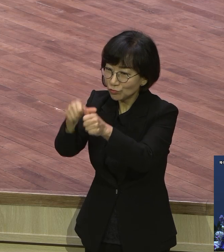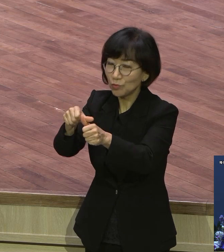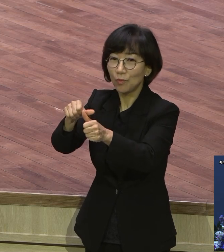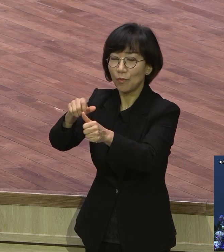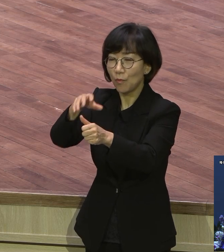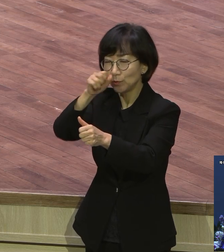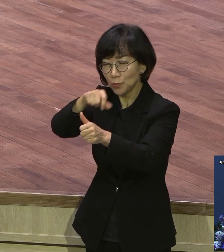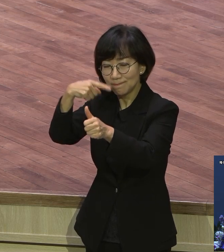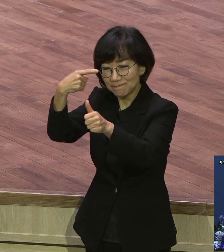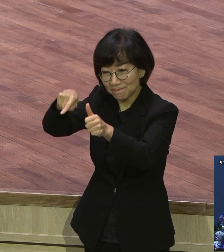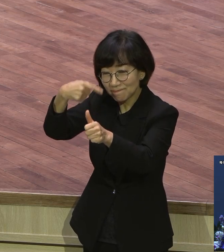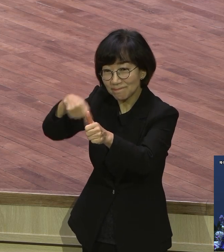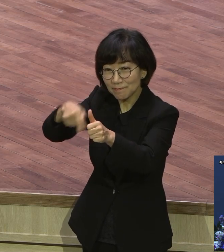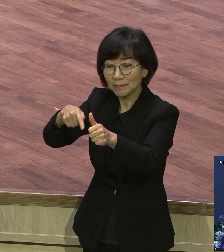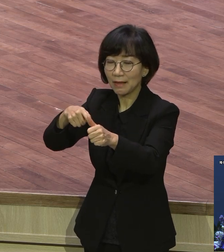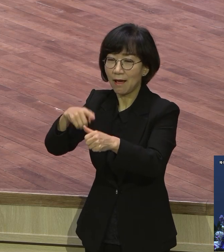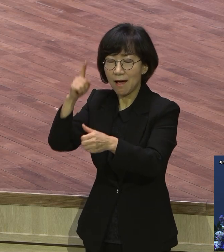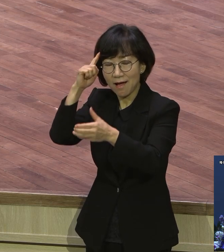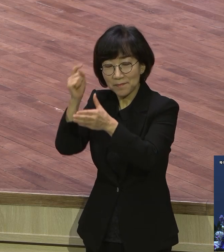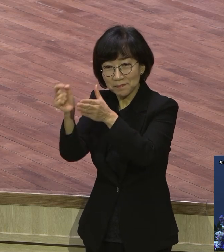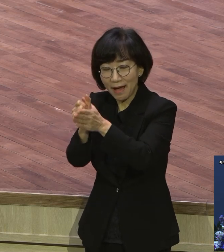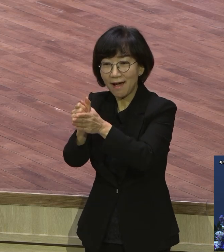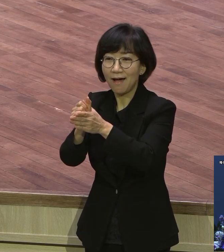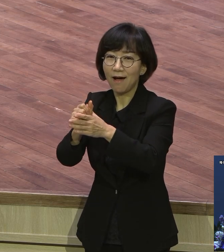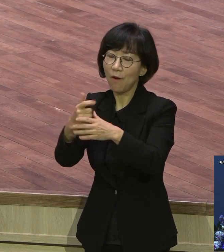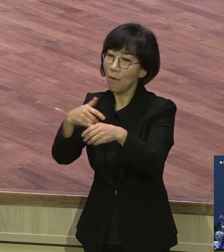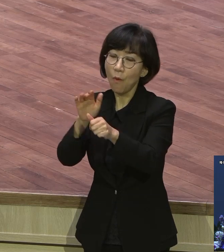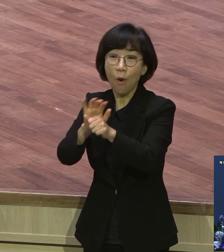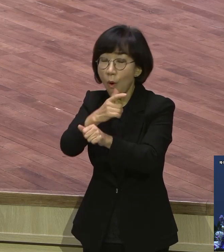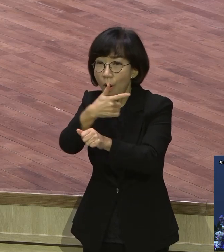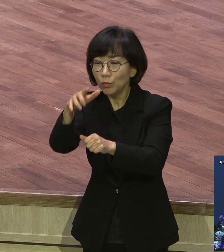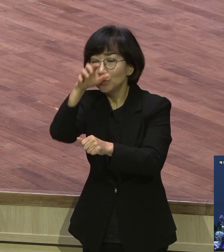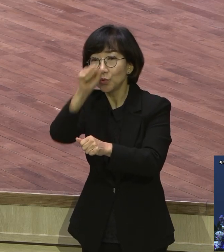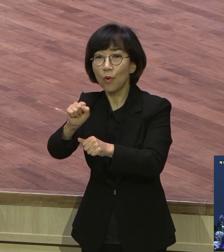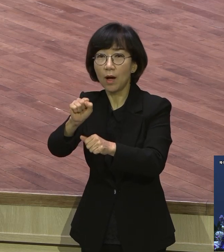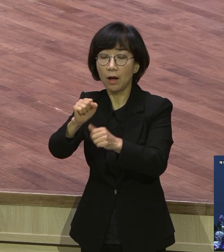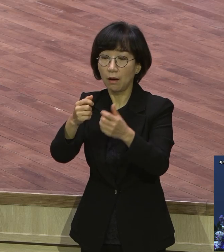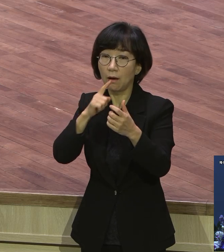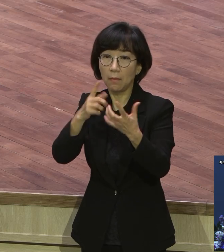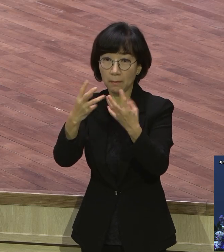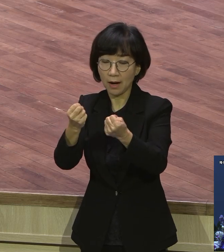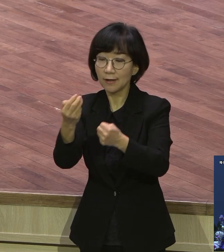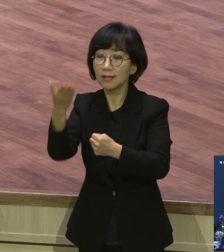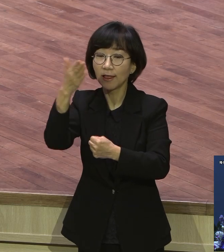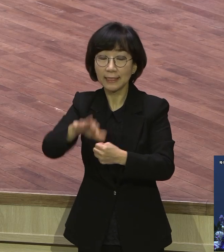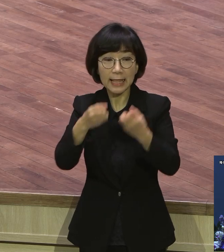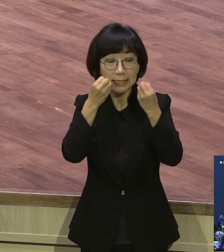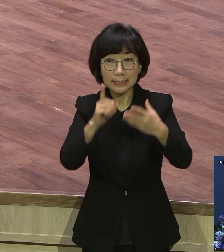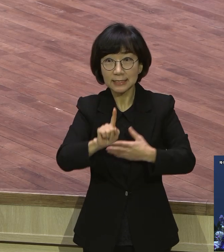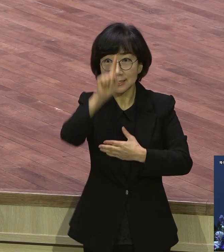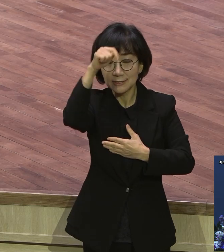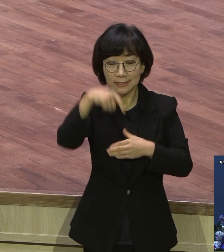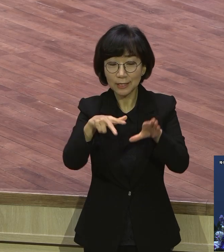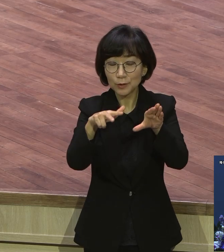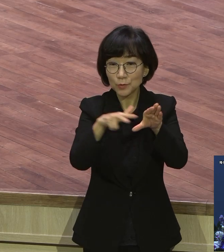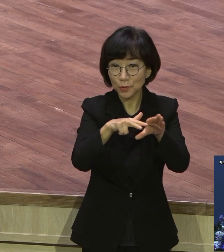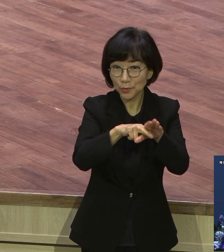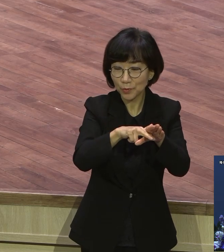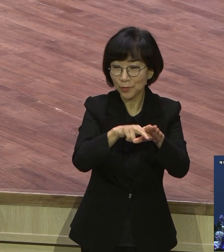그런 긍정적인 뜻이에요 성경에 나오는 이 모사라는 것이 그런데 신천지는 이 원어의